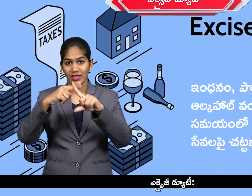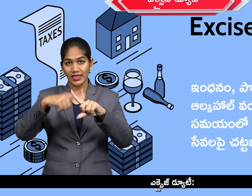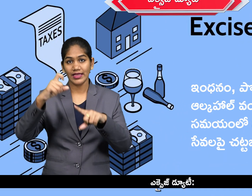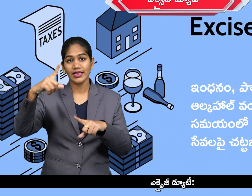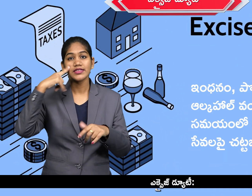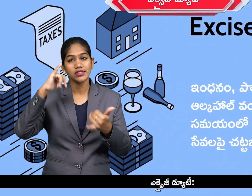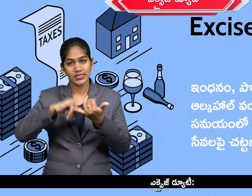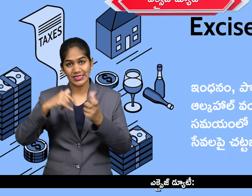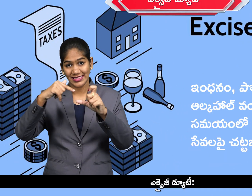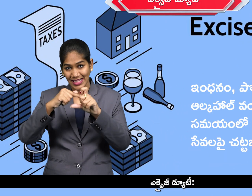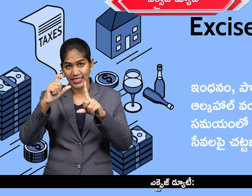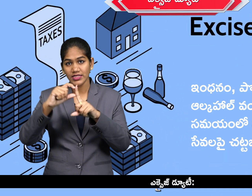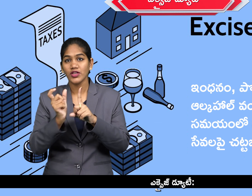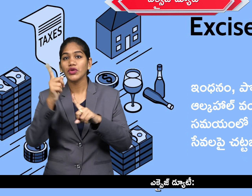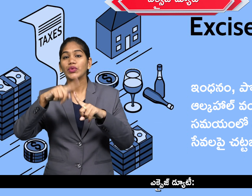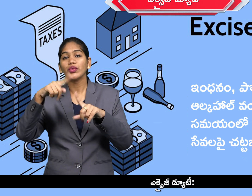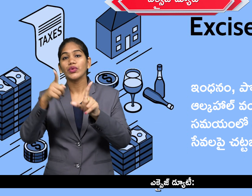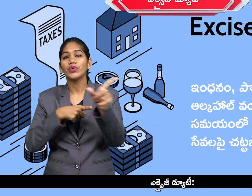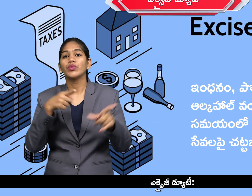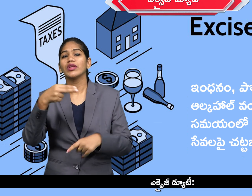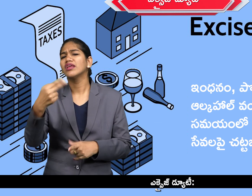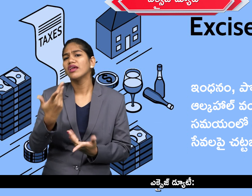ఎక్సైజ్ డ్యూటీ.